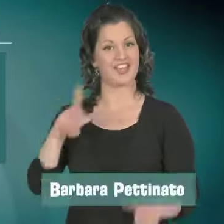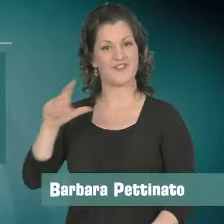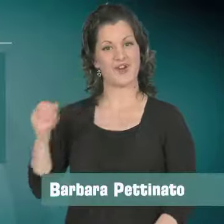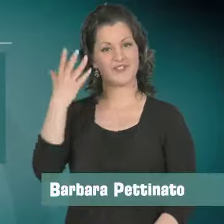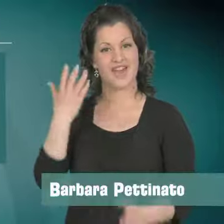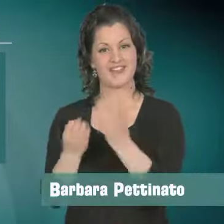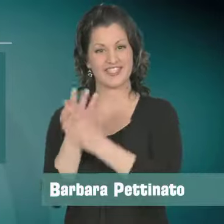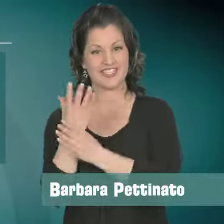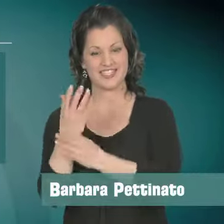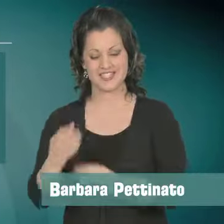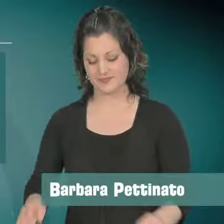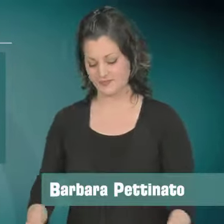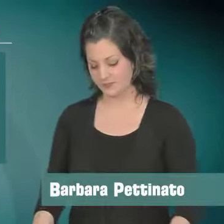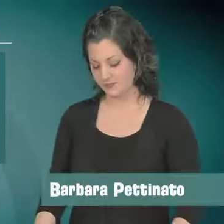Willkommen zu Focus 5 News.